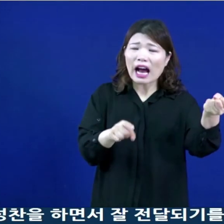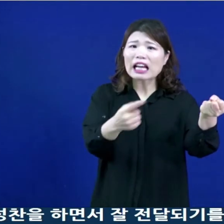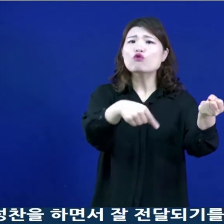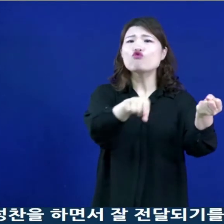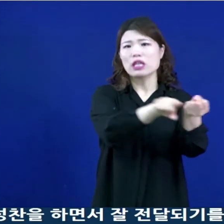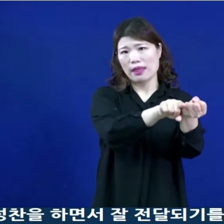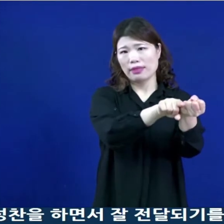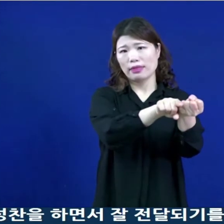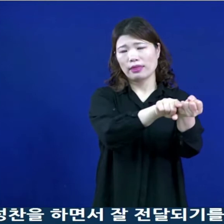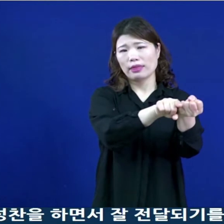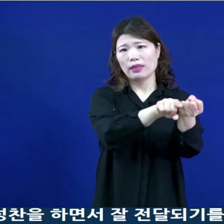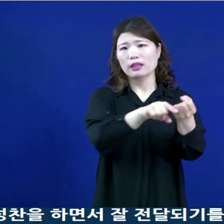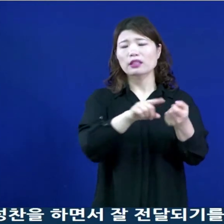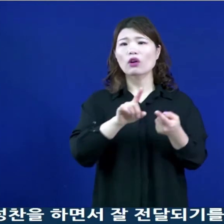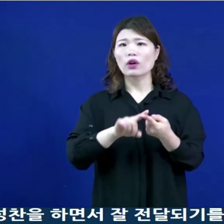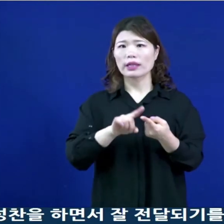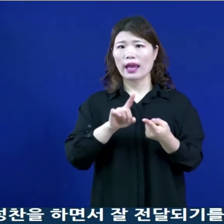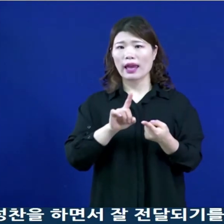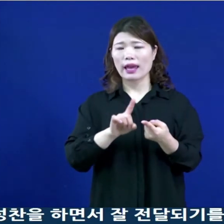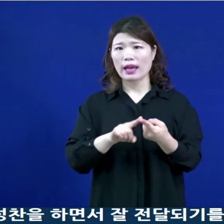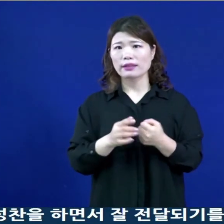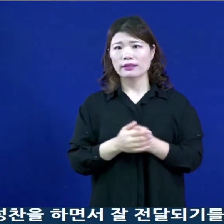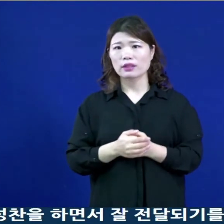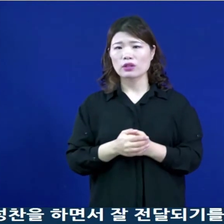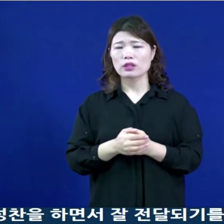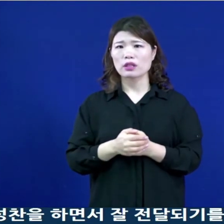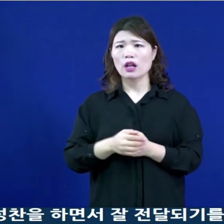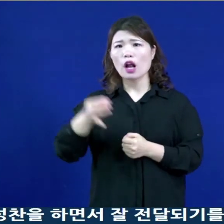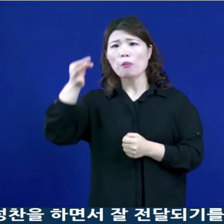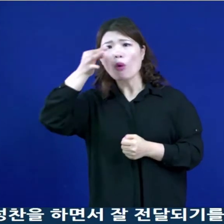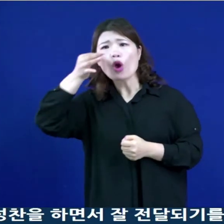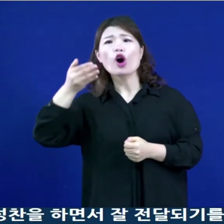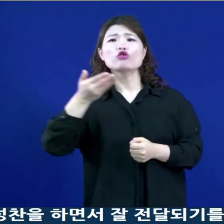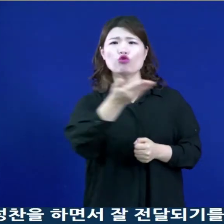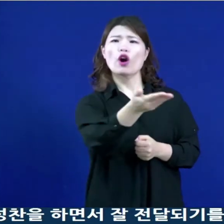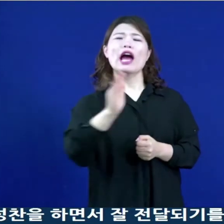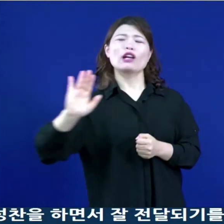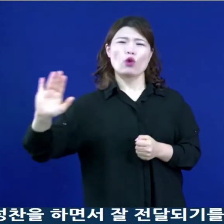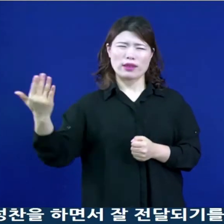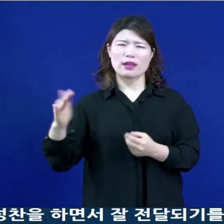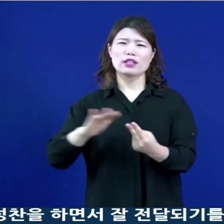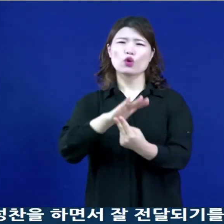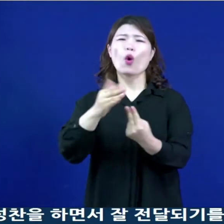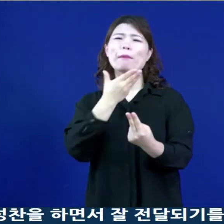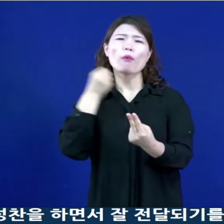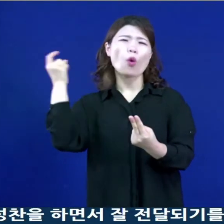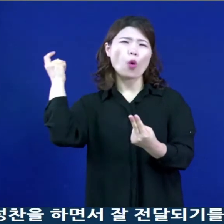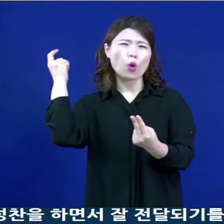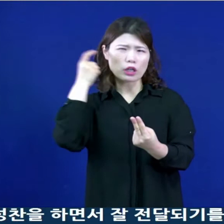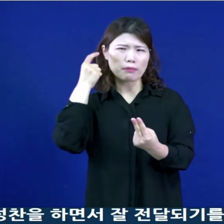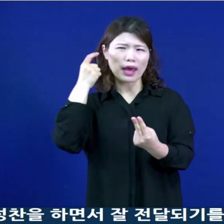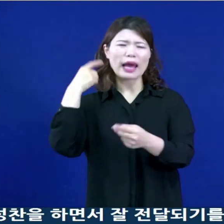그런 믿음을 보기를 원한다는 것이 요한복음의 가르침의 요소라는 것이죠.